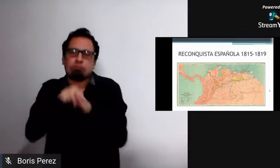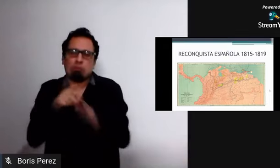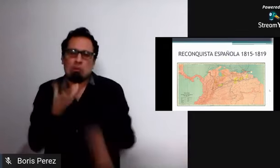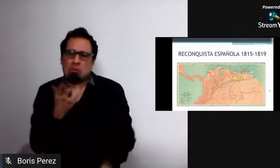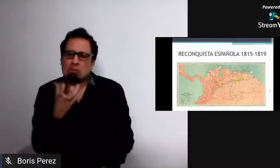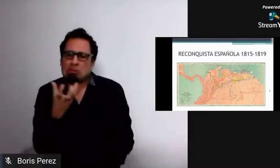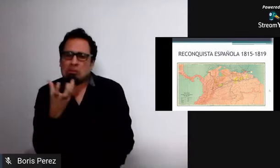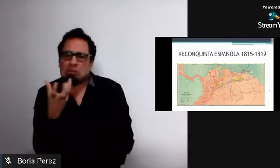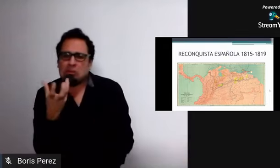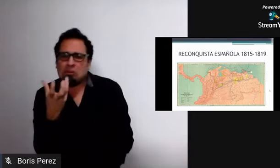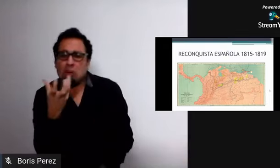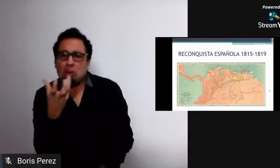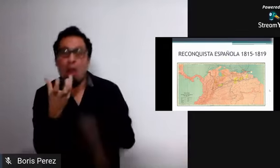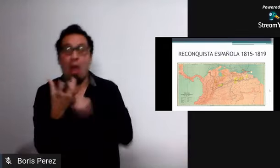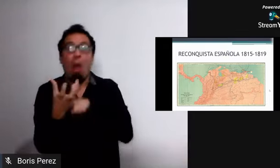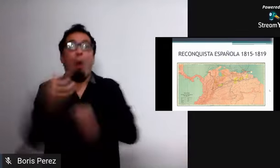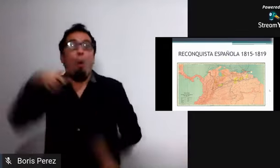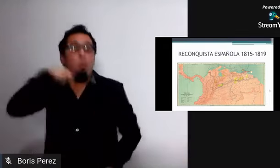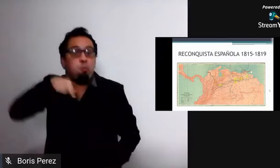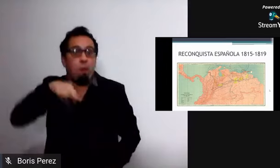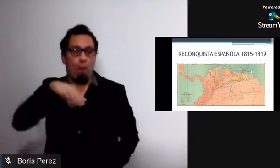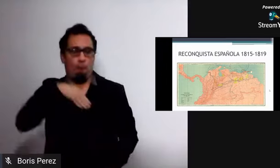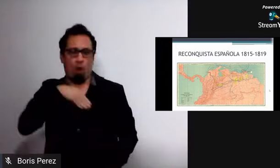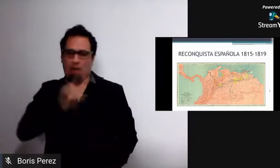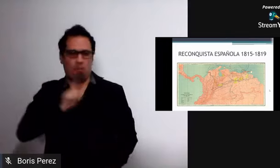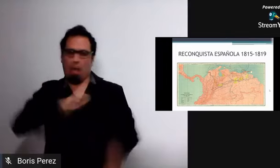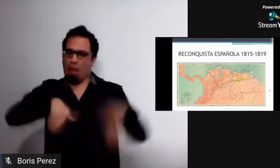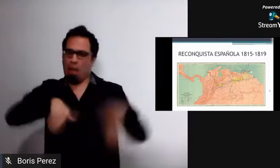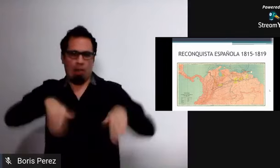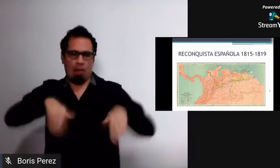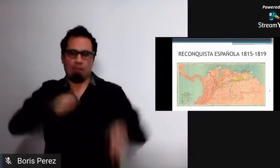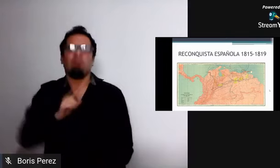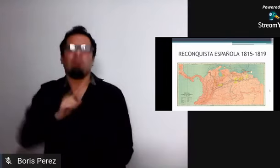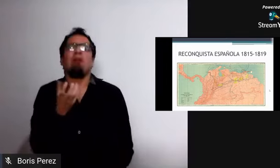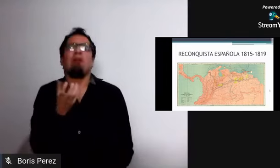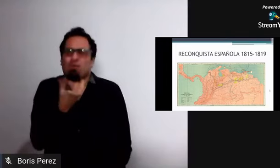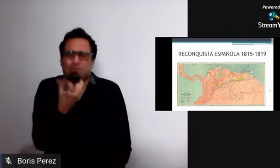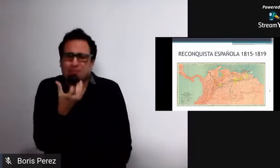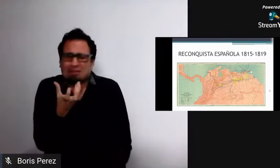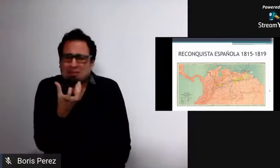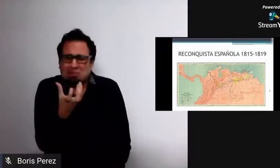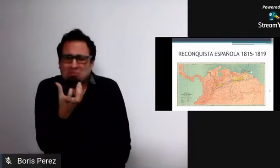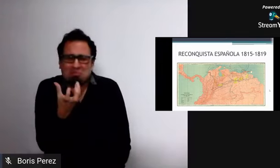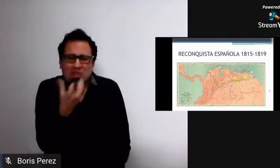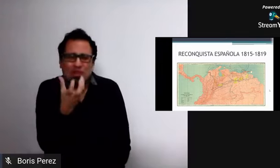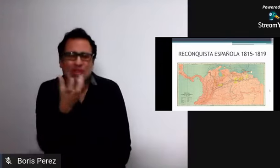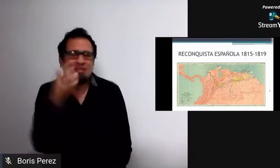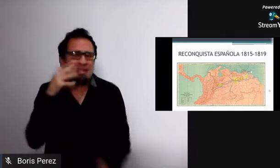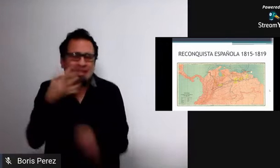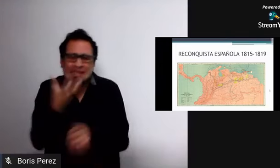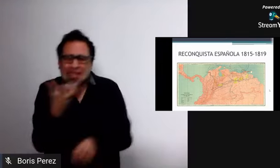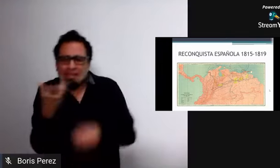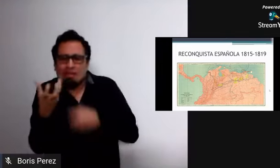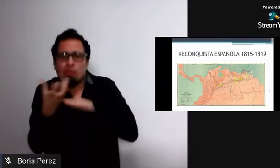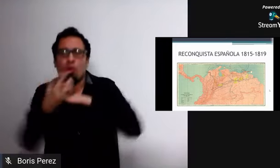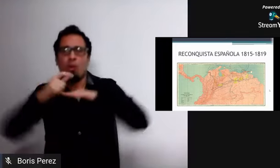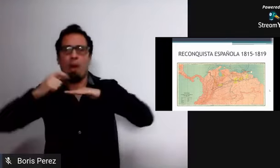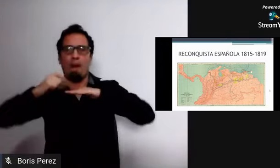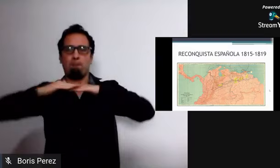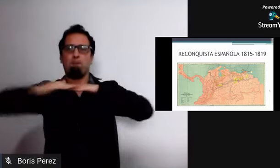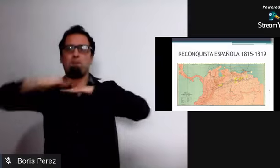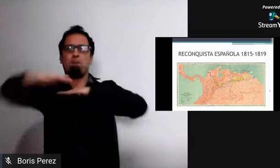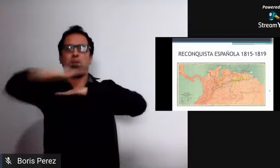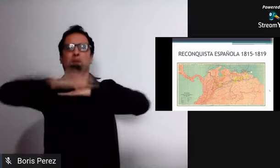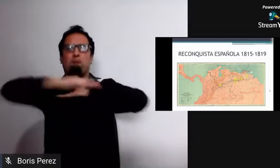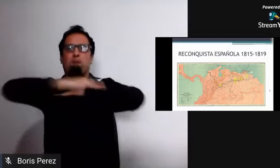El ejército del comandante Francisco de Paula Santander no era tan grande, no se encontraba respaldado